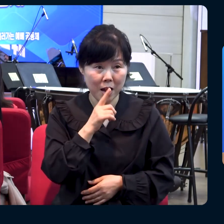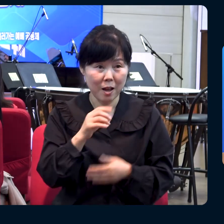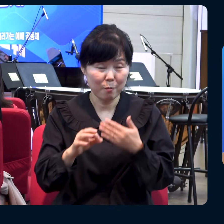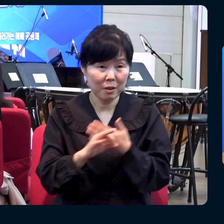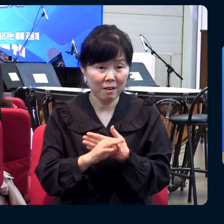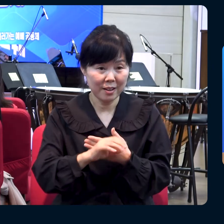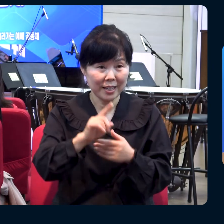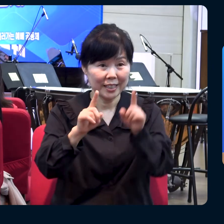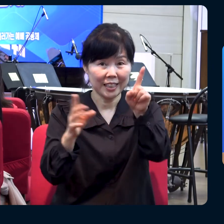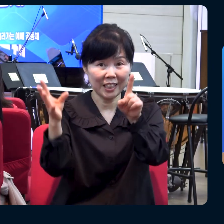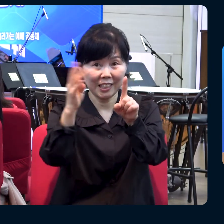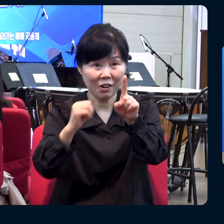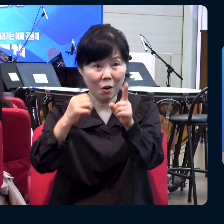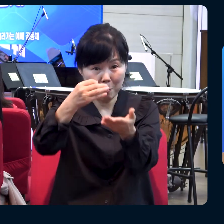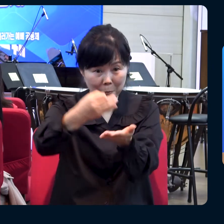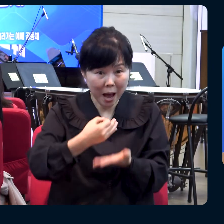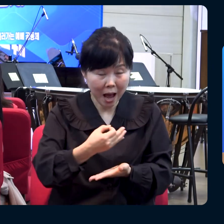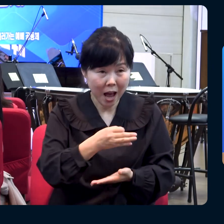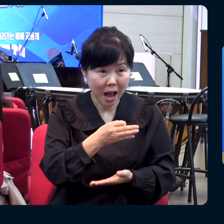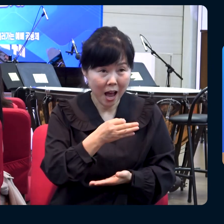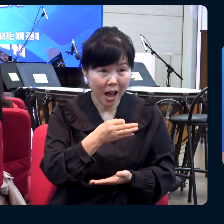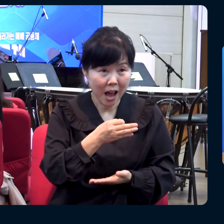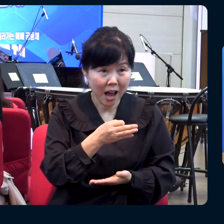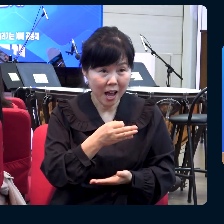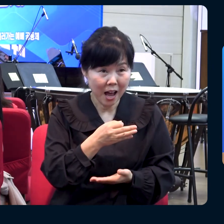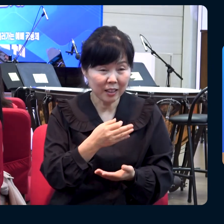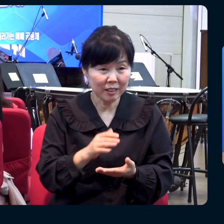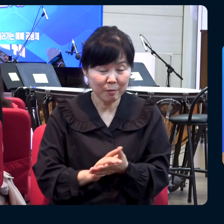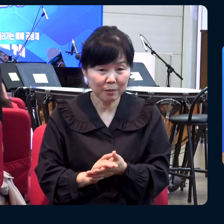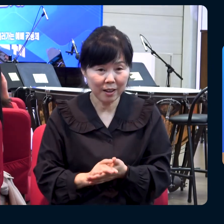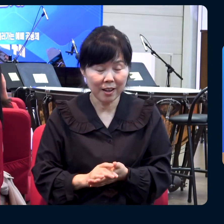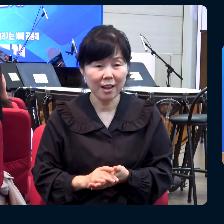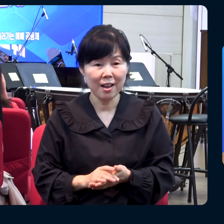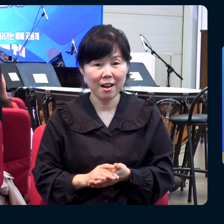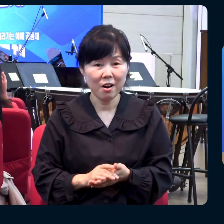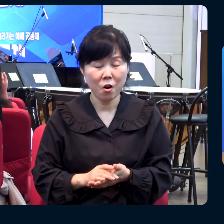만군의 여호와 이름으로 거절하노라. 할 수 있겠습니까?